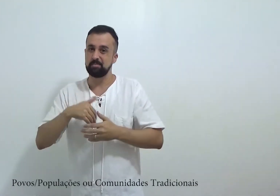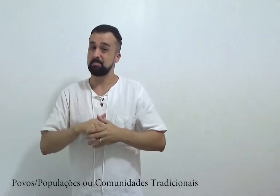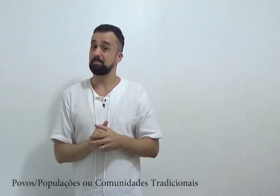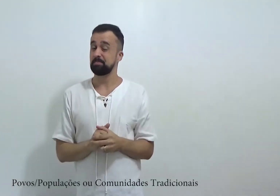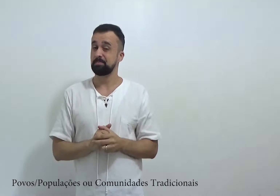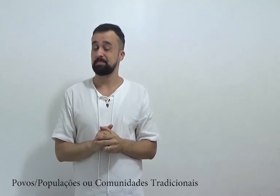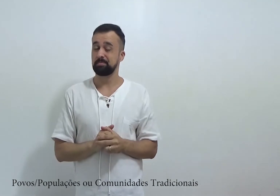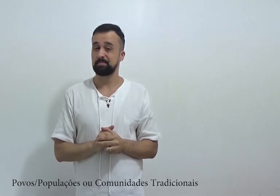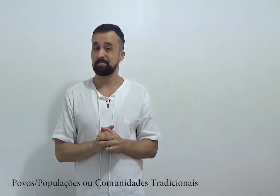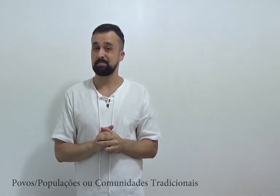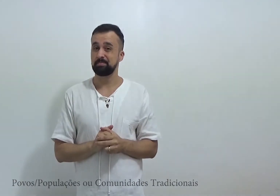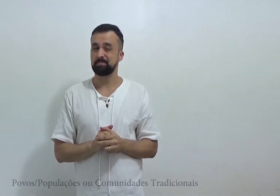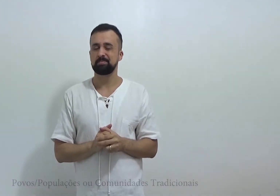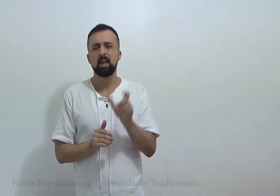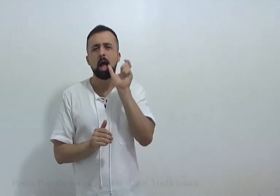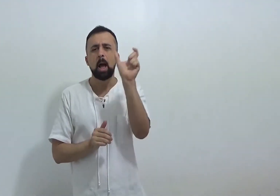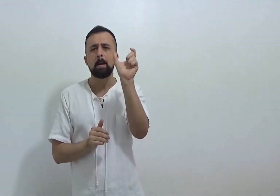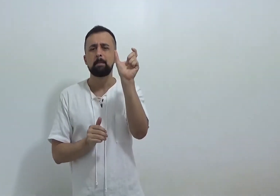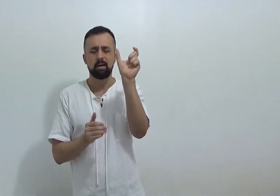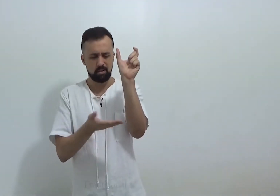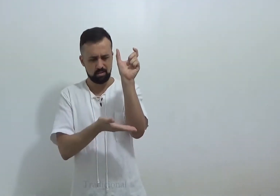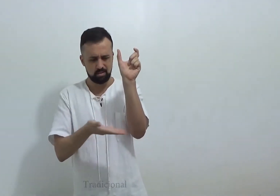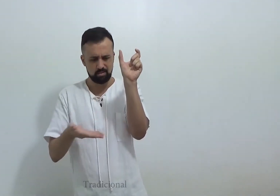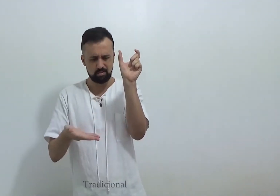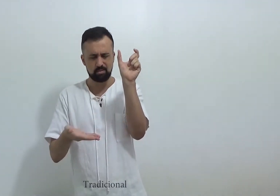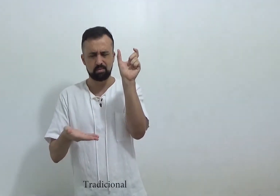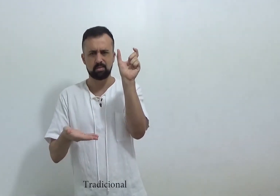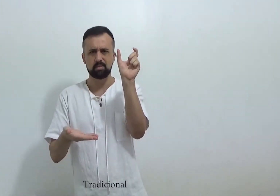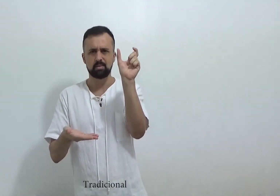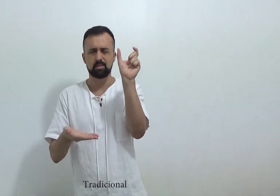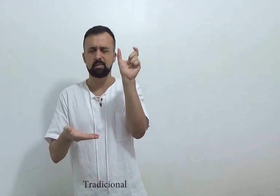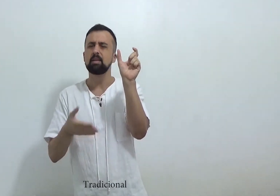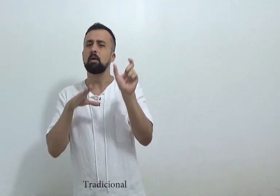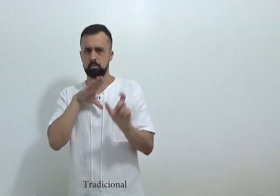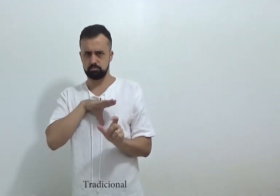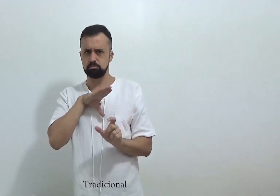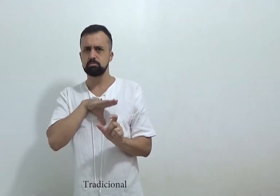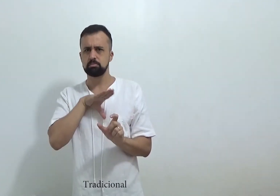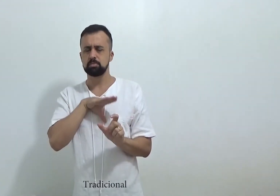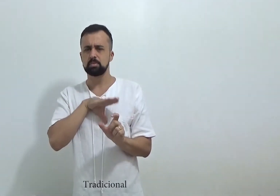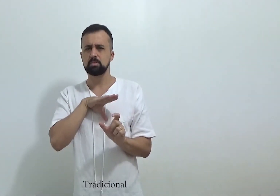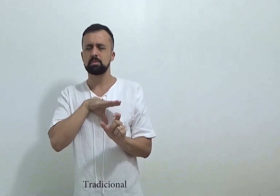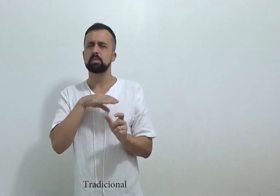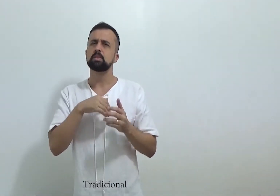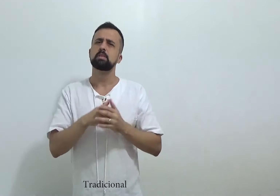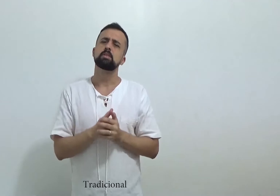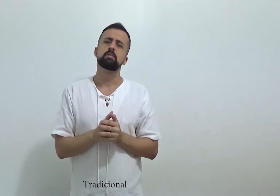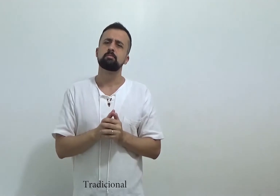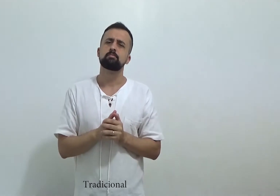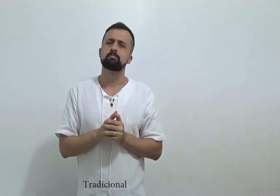ou comunidades tradicionais. A palavra tradicional, em